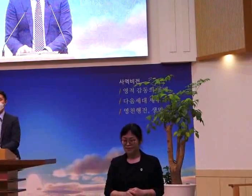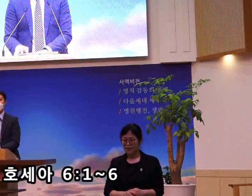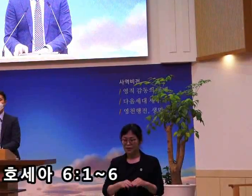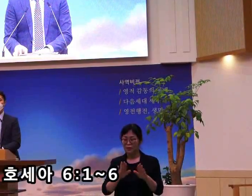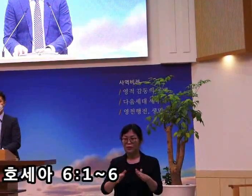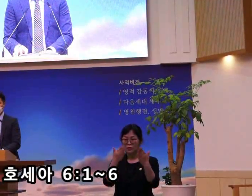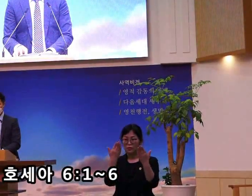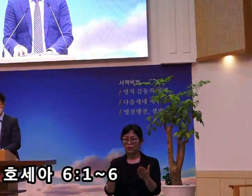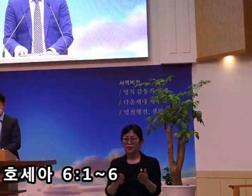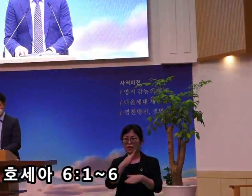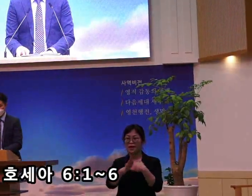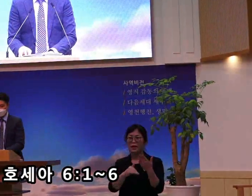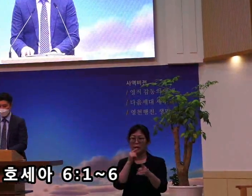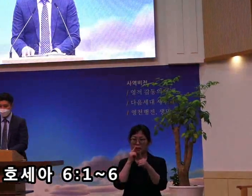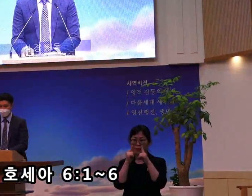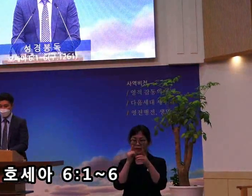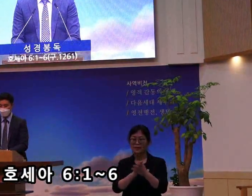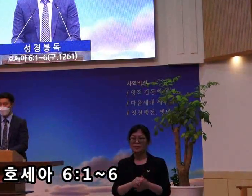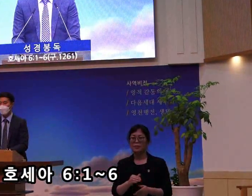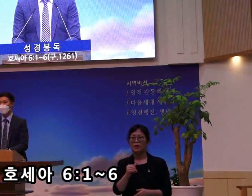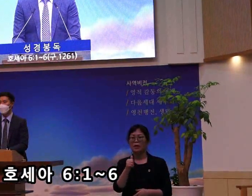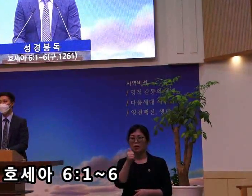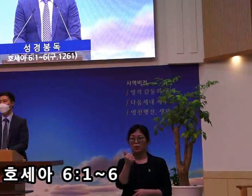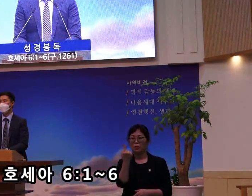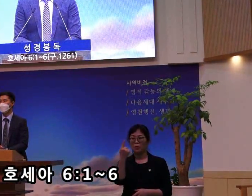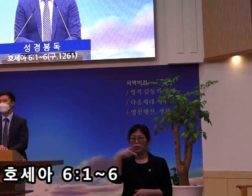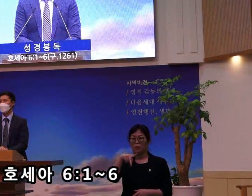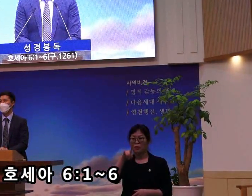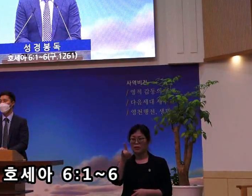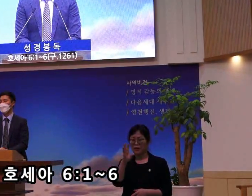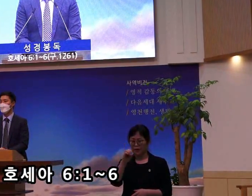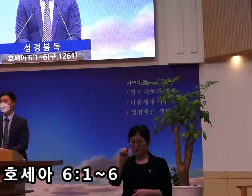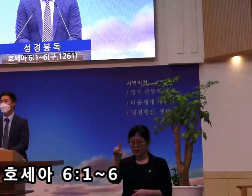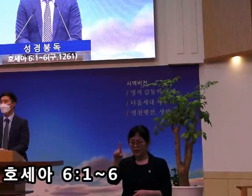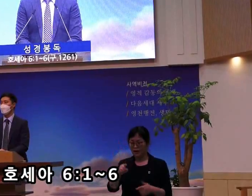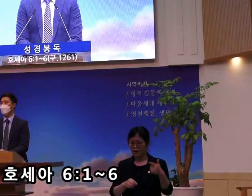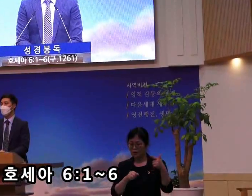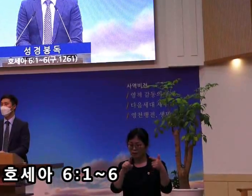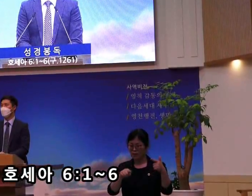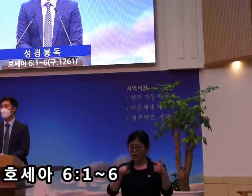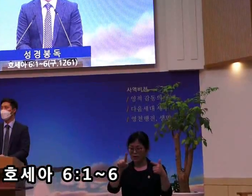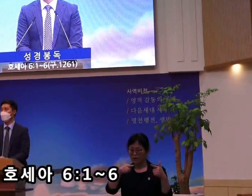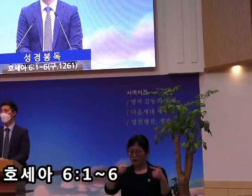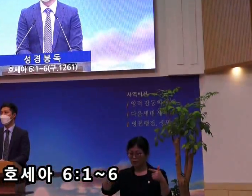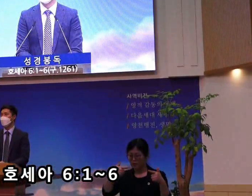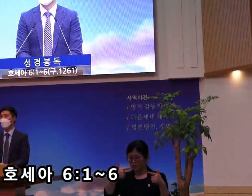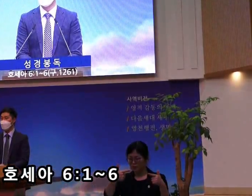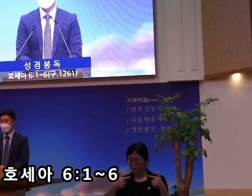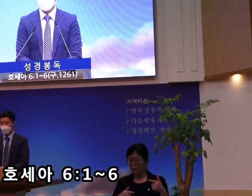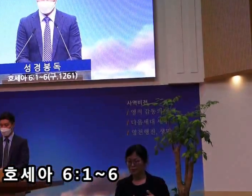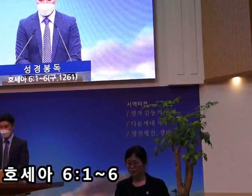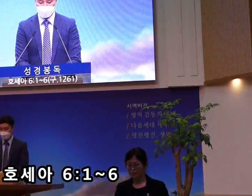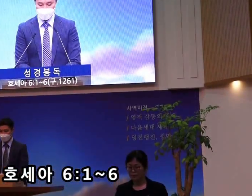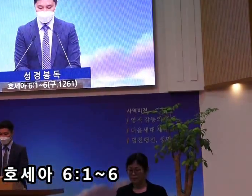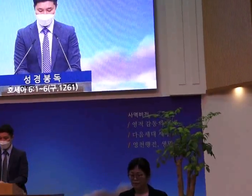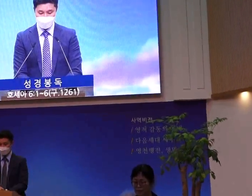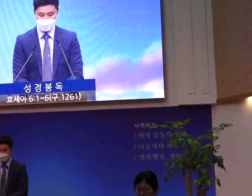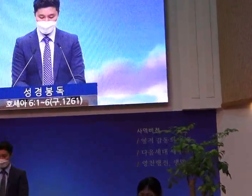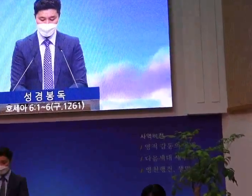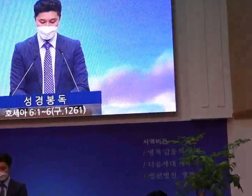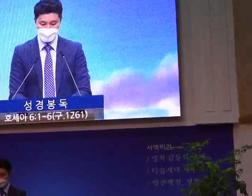오늘 우리에게 주시는 하나님의 말씀은 구약 성경 호세아 6장 1절에서 6절까지 말씀입니다.